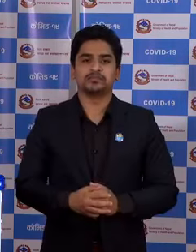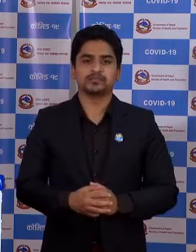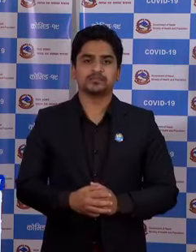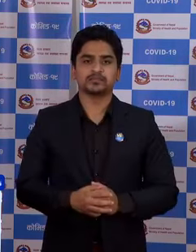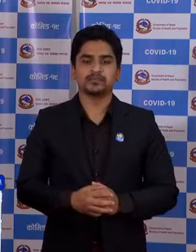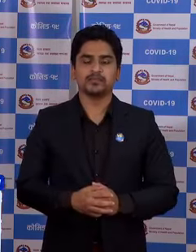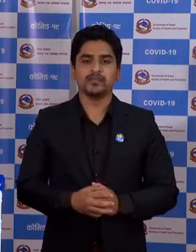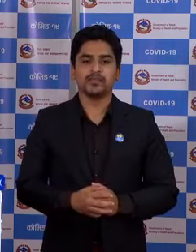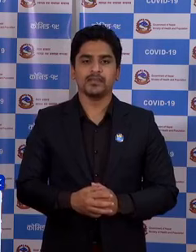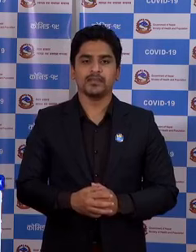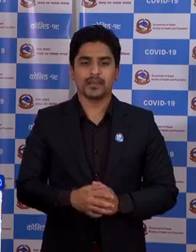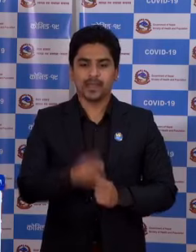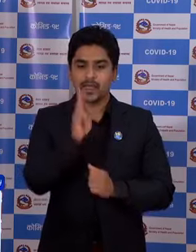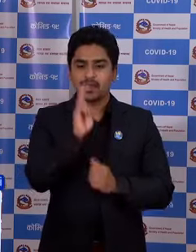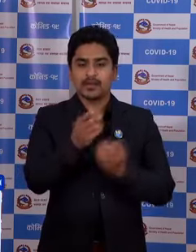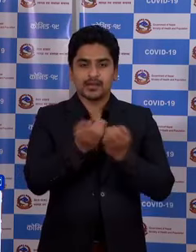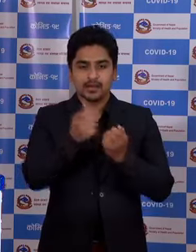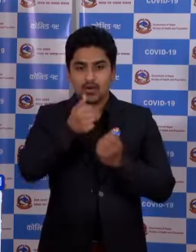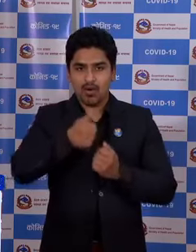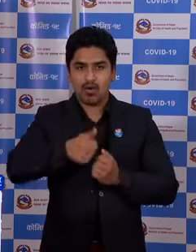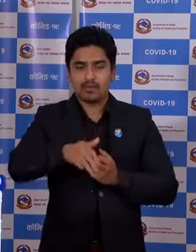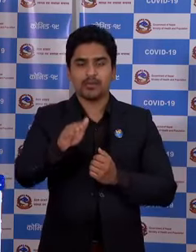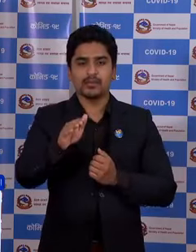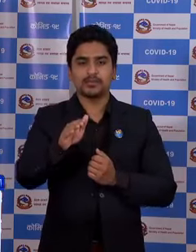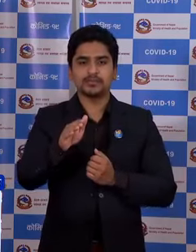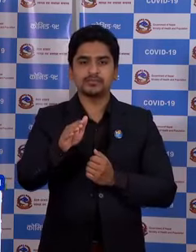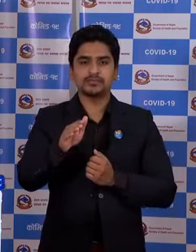निर्देशिकाले गरेको छ। यसै अब